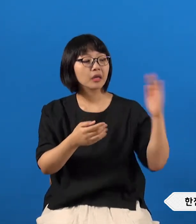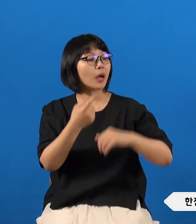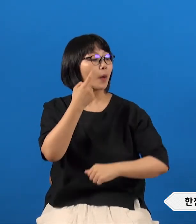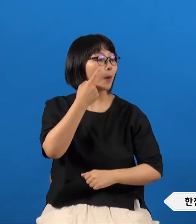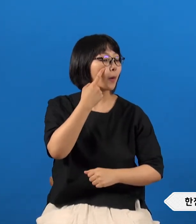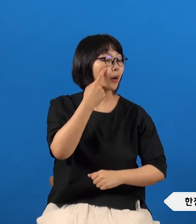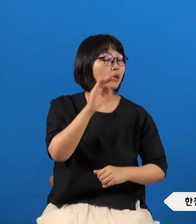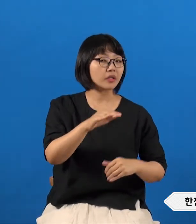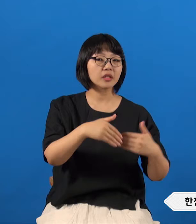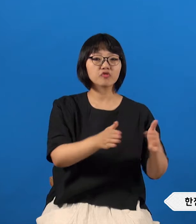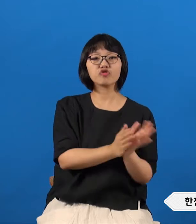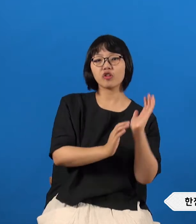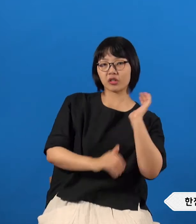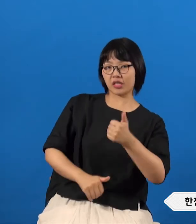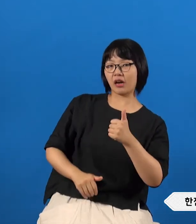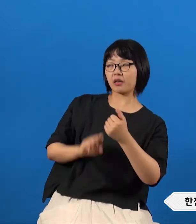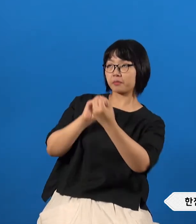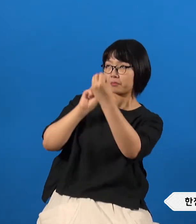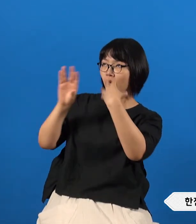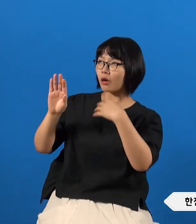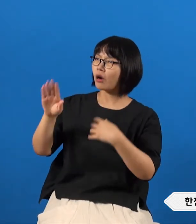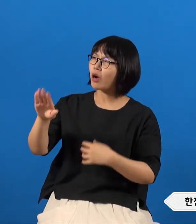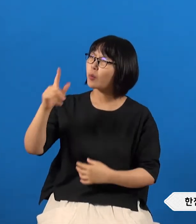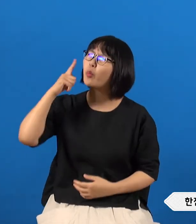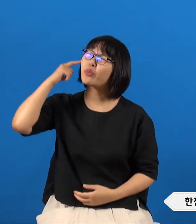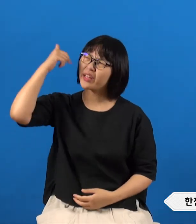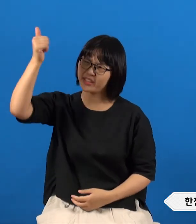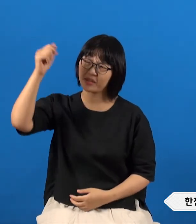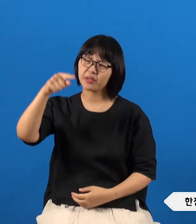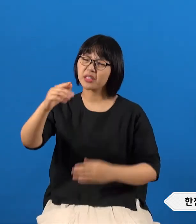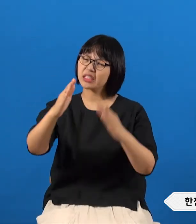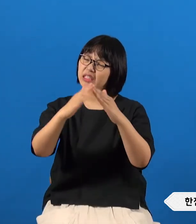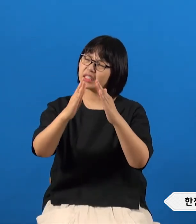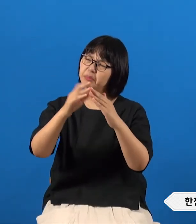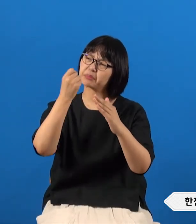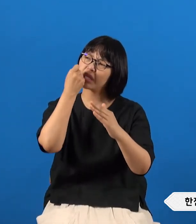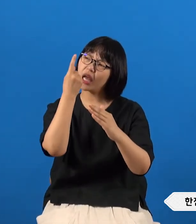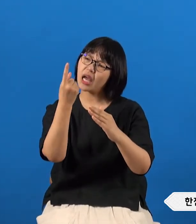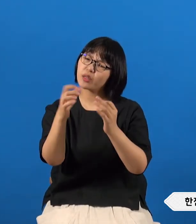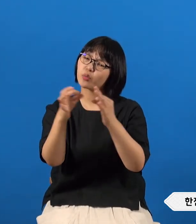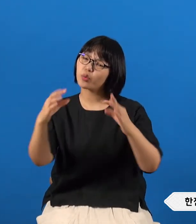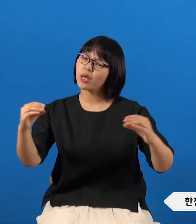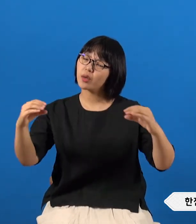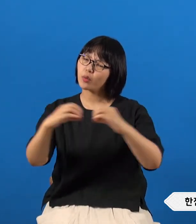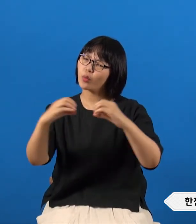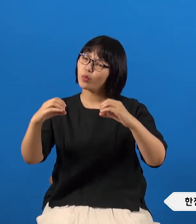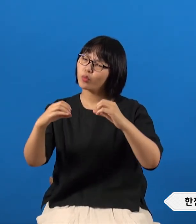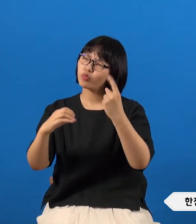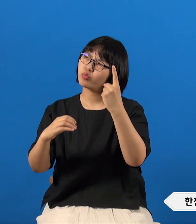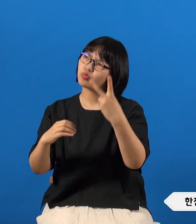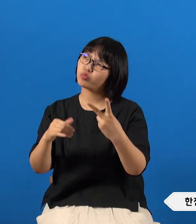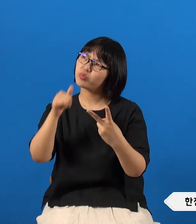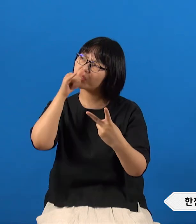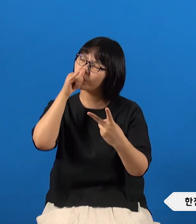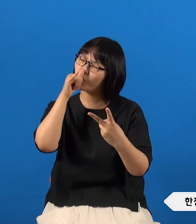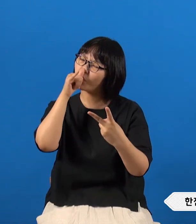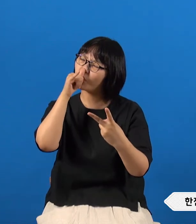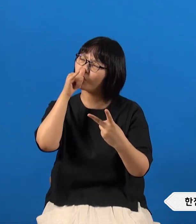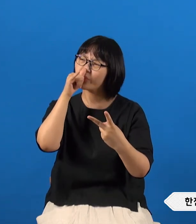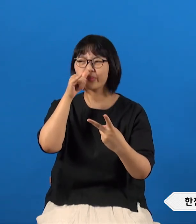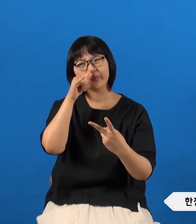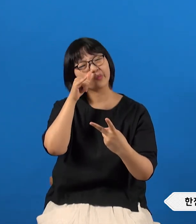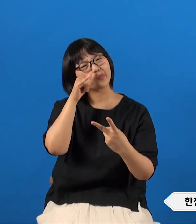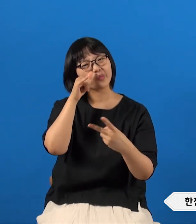하니까 구역장이라는 사람이 하는 말, 목사님 그 집은 한 달 새 교통사고 2번이나 났는데 아무래도